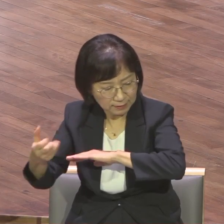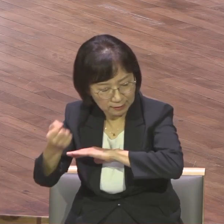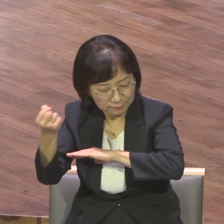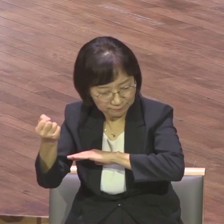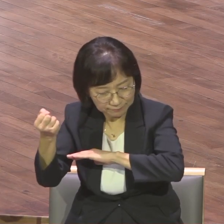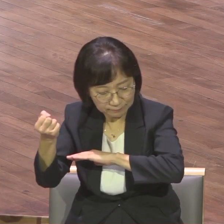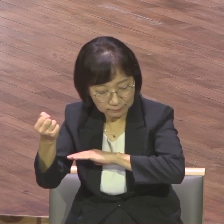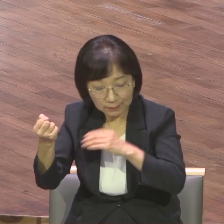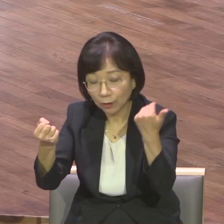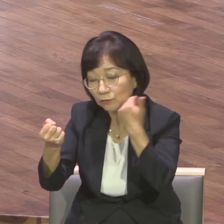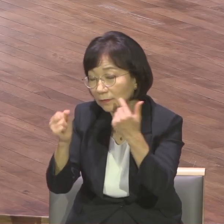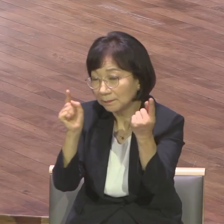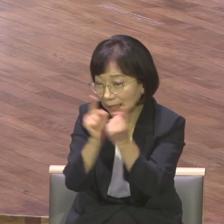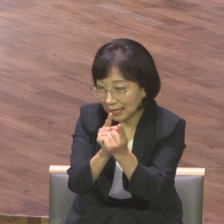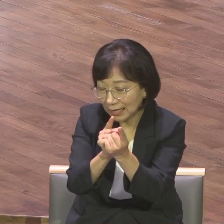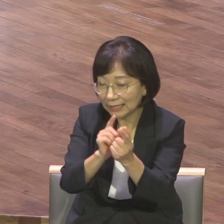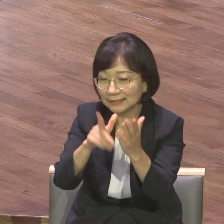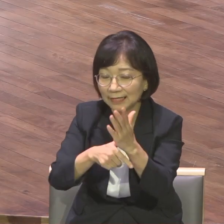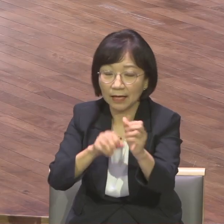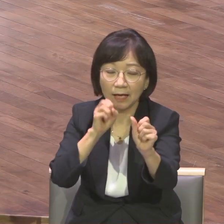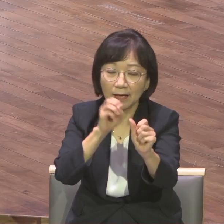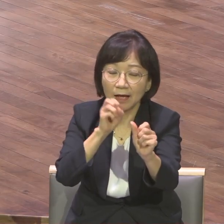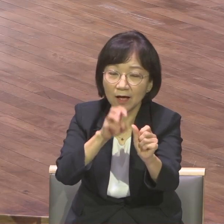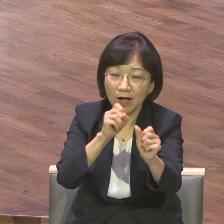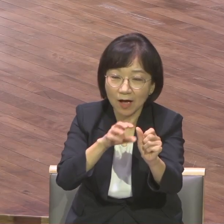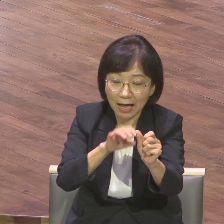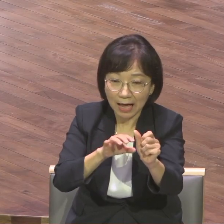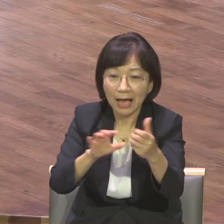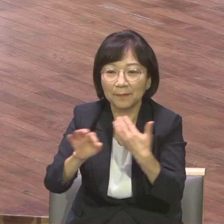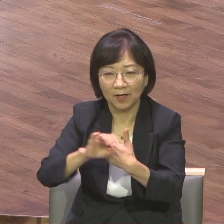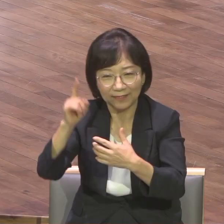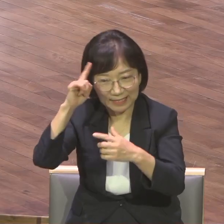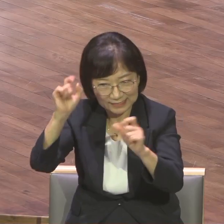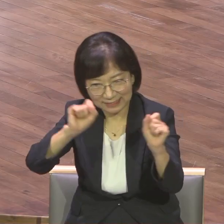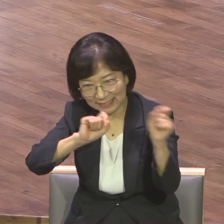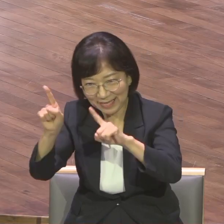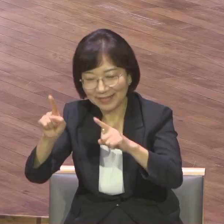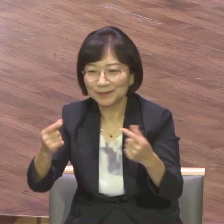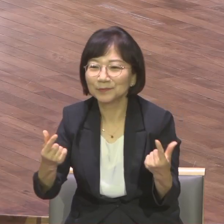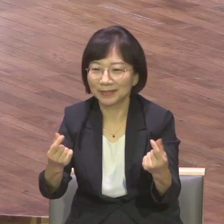만나도 그게 깨어있는 삶이라는 것이,